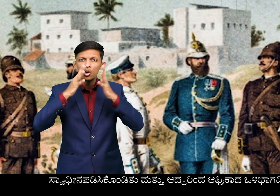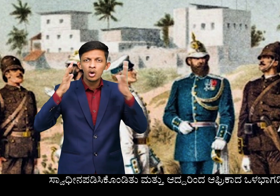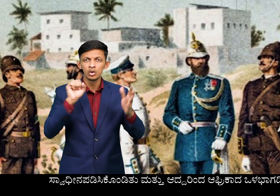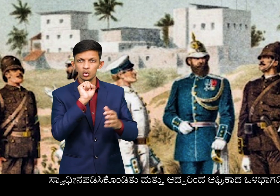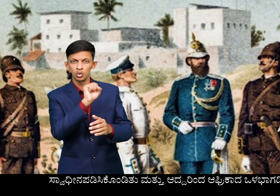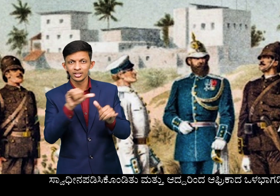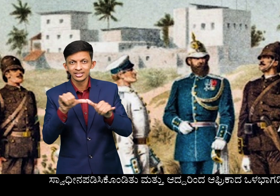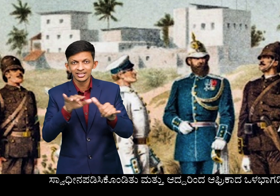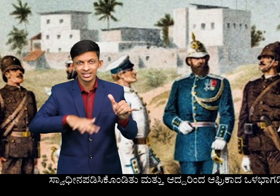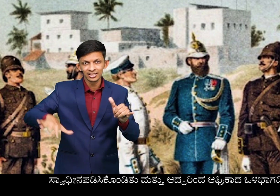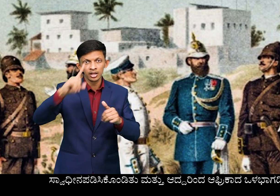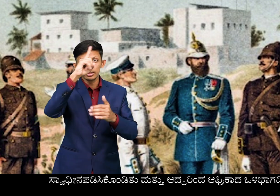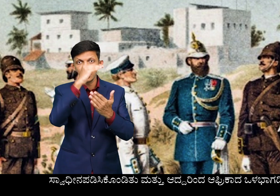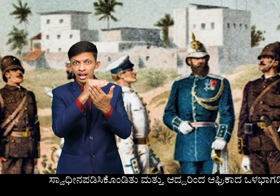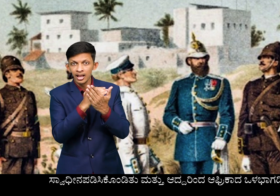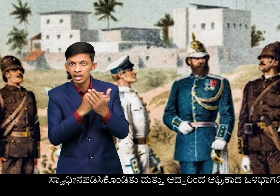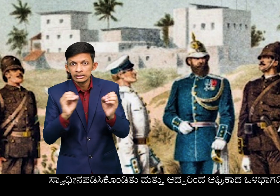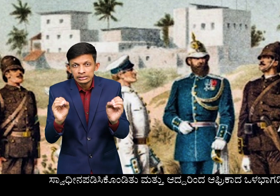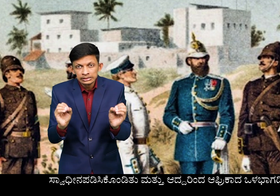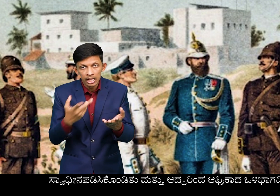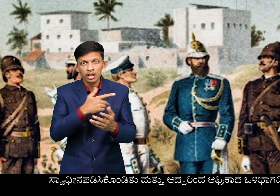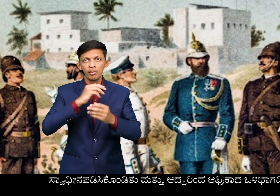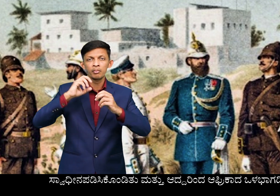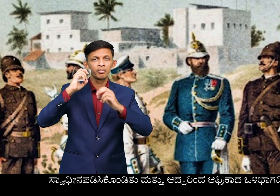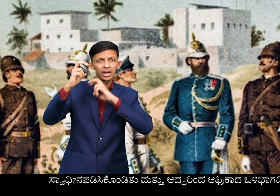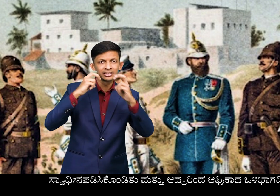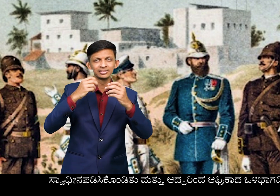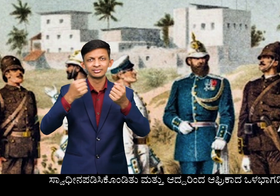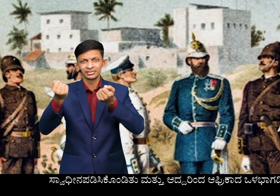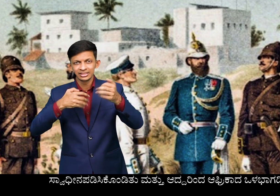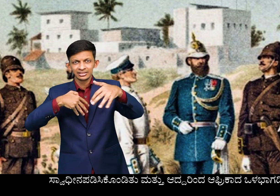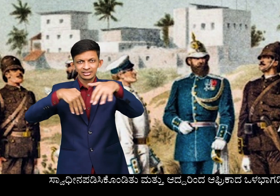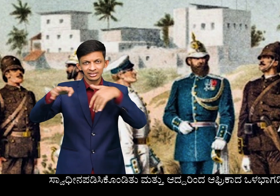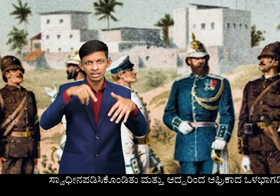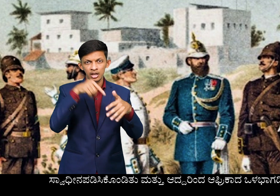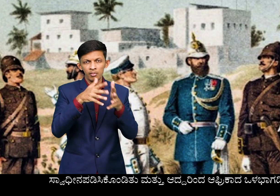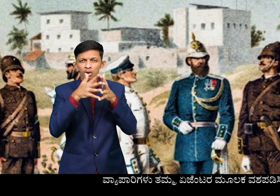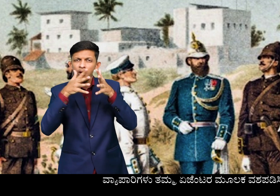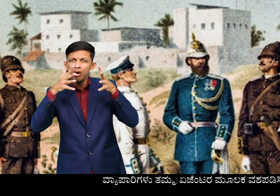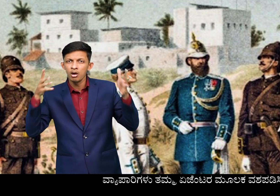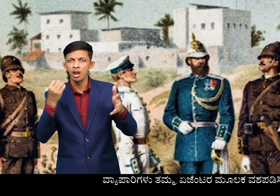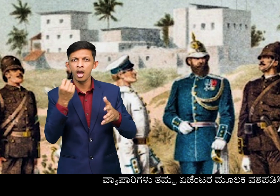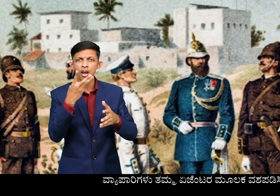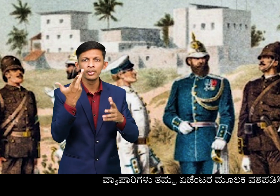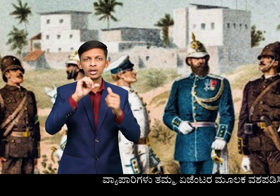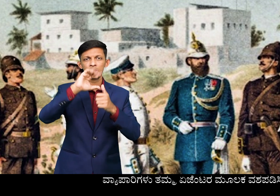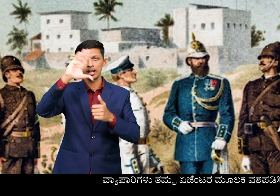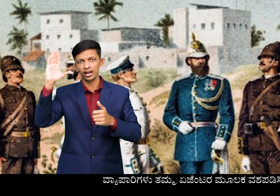ಸ್ವಾಧೀನಪಡಿಸಿಕೊಂಡು ಮತ್ತು ಆದ್ದರಿಂದ ಆಫ್ರಿಕಾದ ಒಳಭಾಗದಿಂದ ಯುರೋಪಿಯನ್ ವ್ಯಾಪಾರಿಗಳು ತಮ್ಮ ಏಜೆಂಟರ